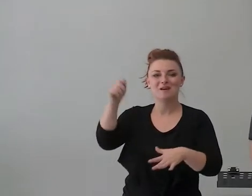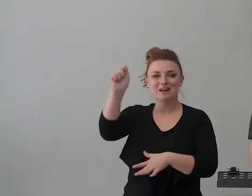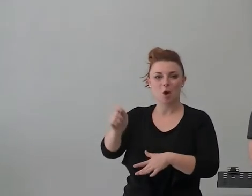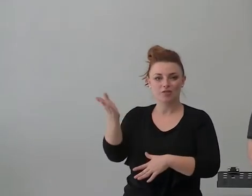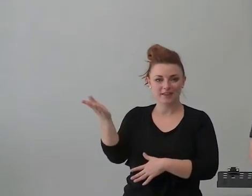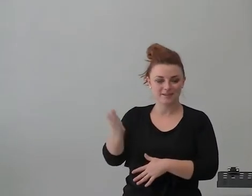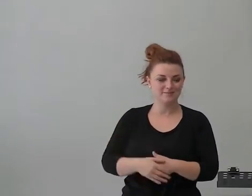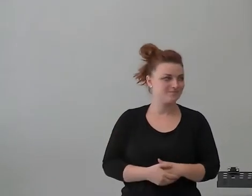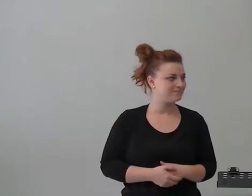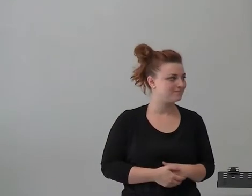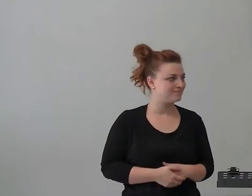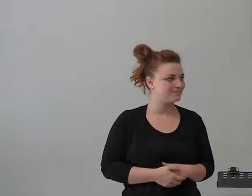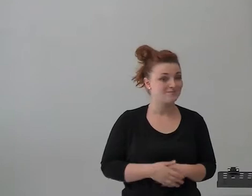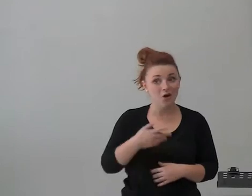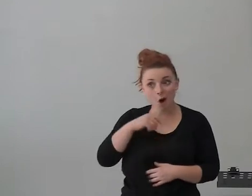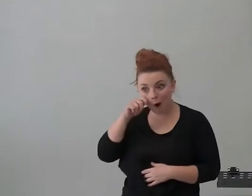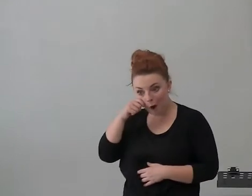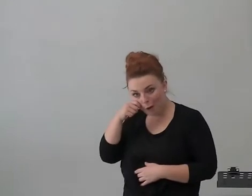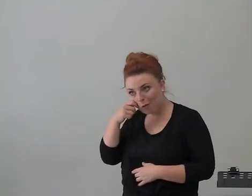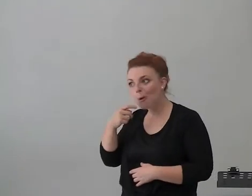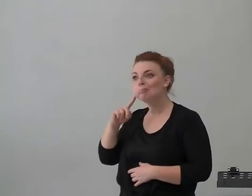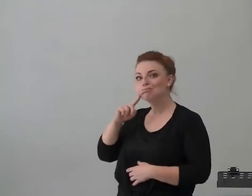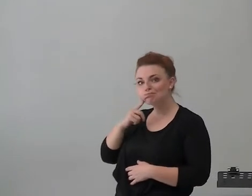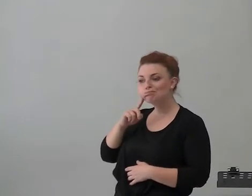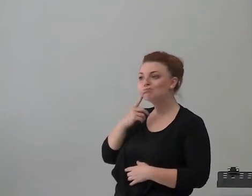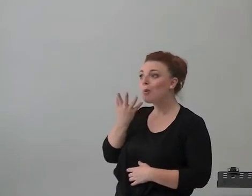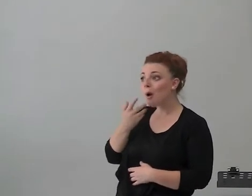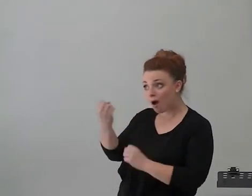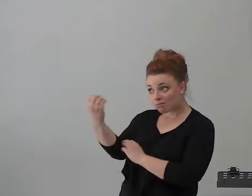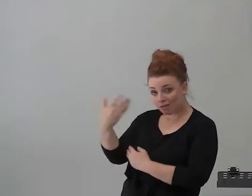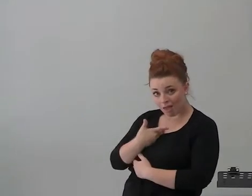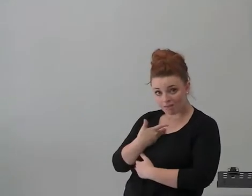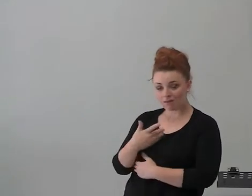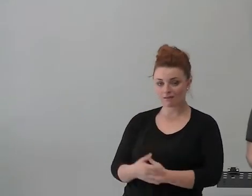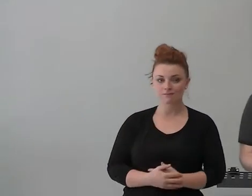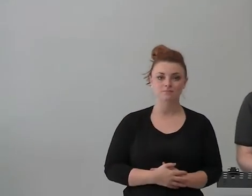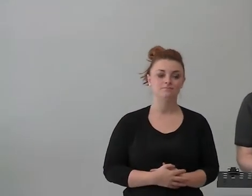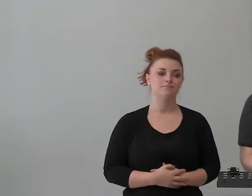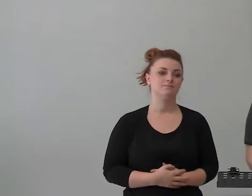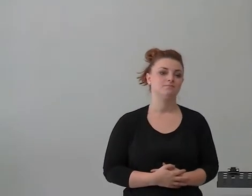Ma è un bel trucco lì, Gesù. Me lo insegni?